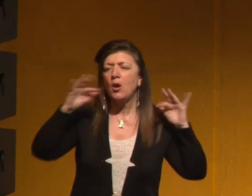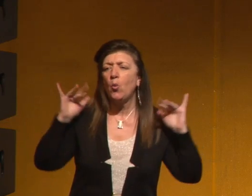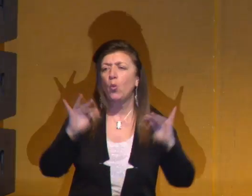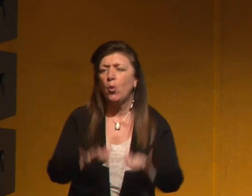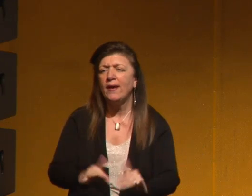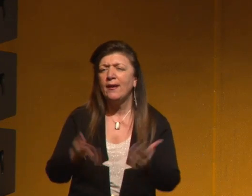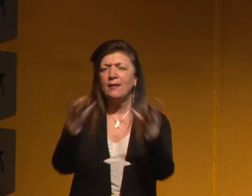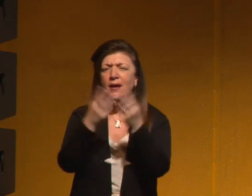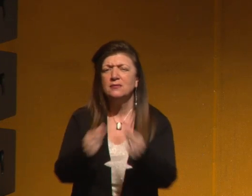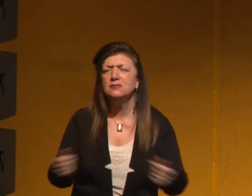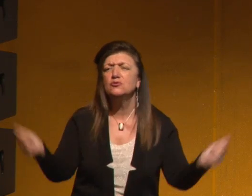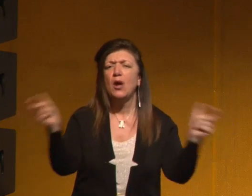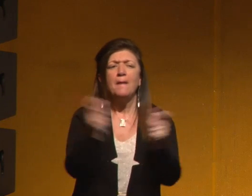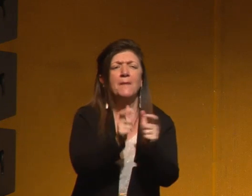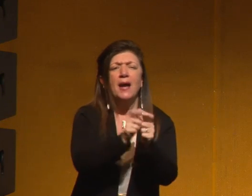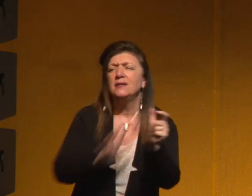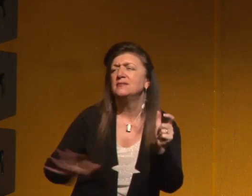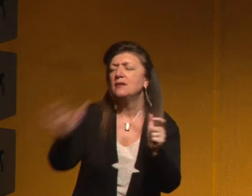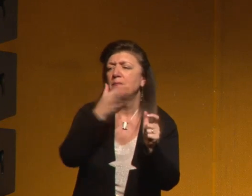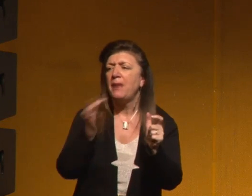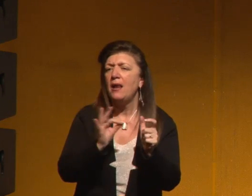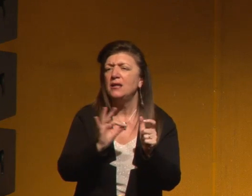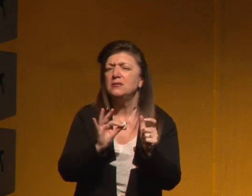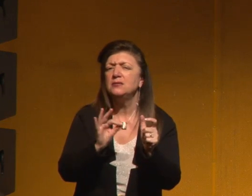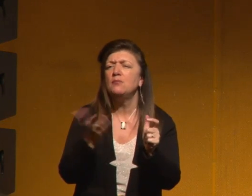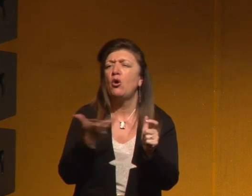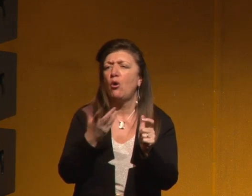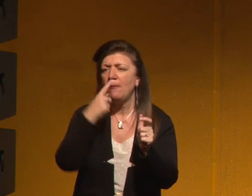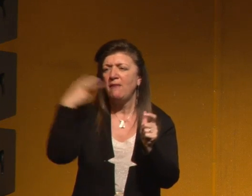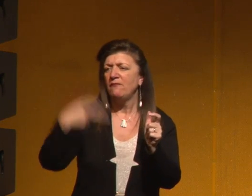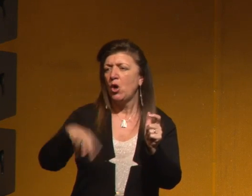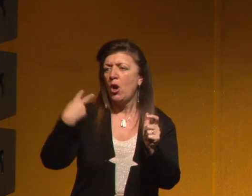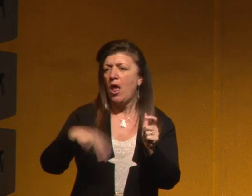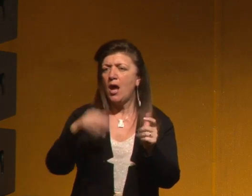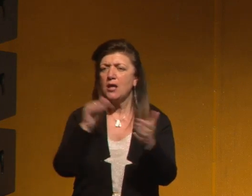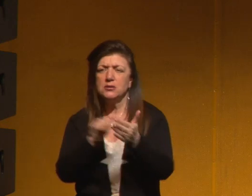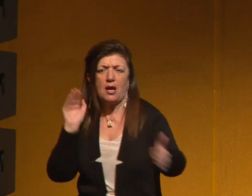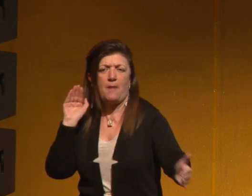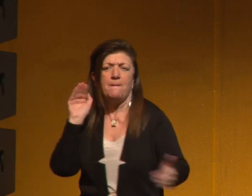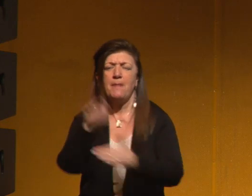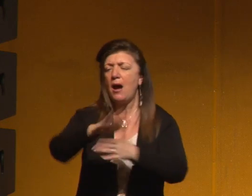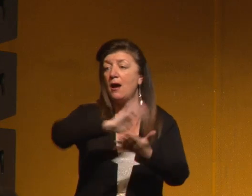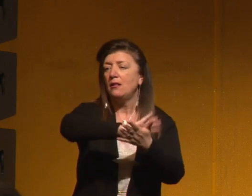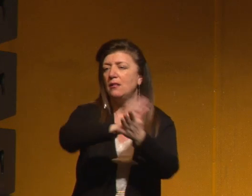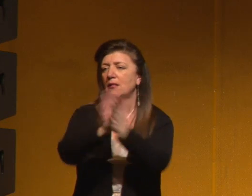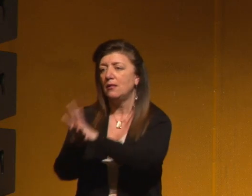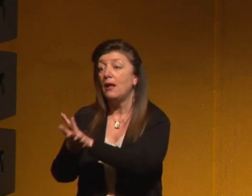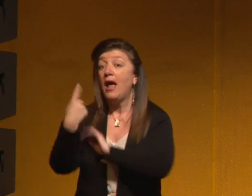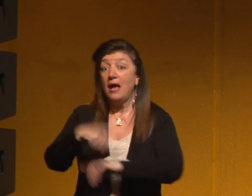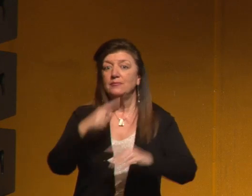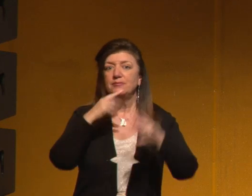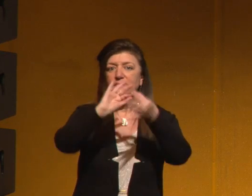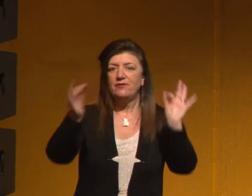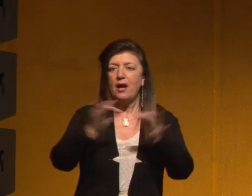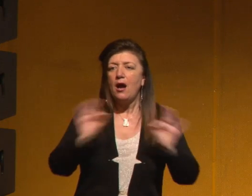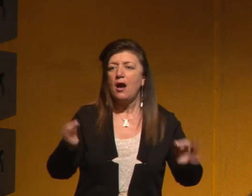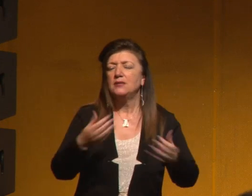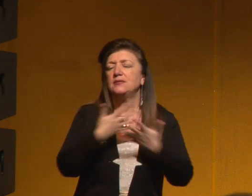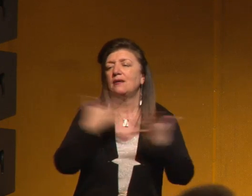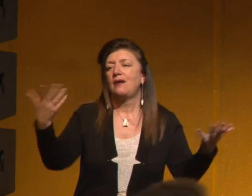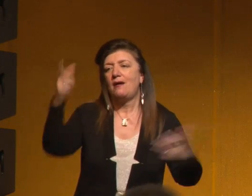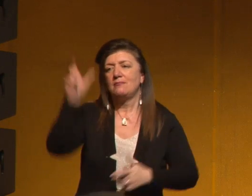mondo adoperando alla violenza e la prevaricazione sono parole straordinarie di un grandissimo